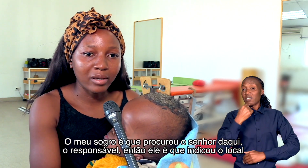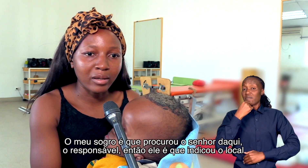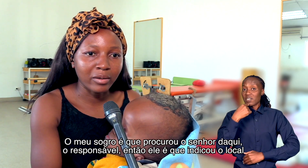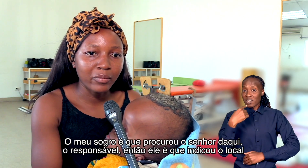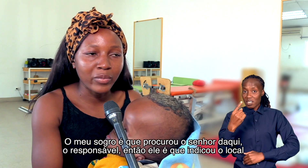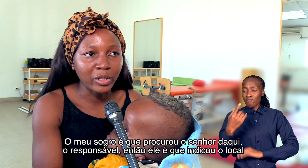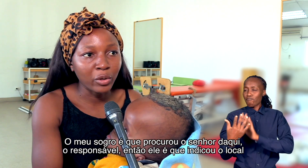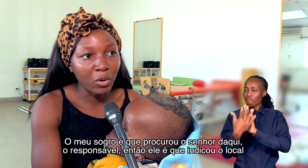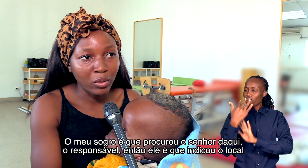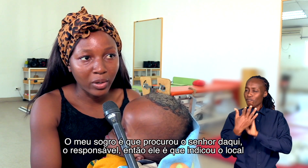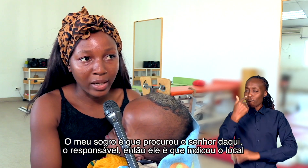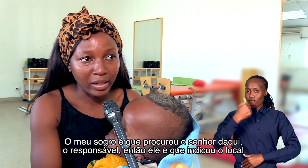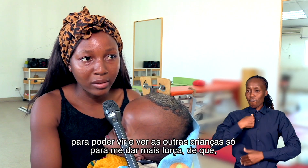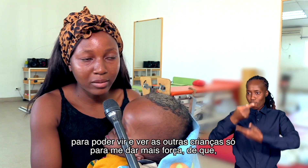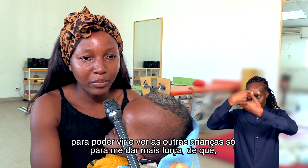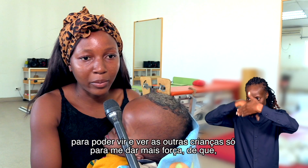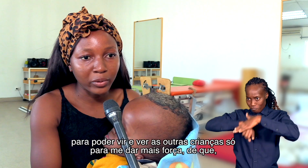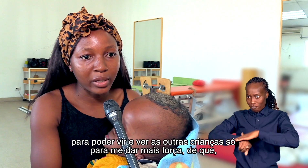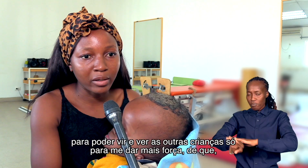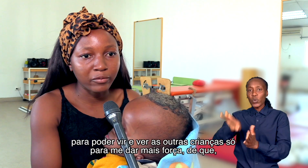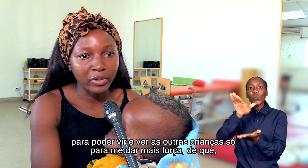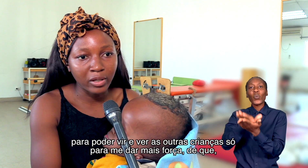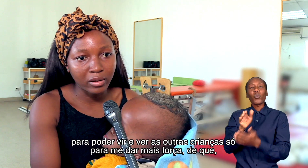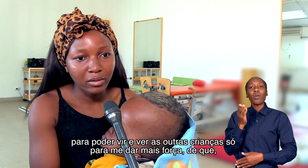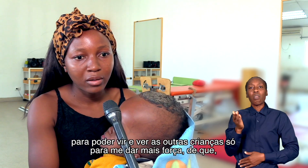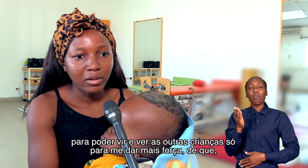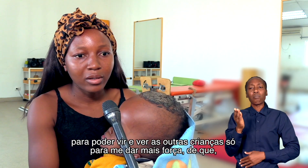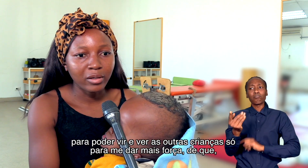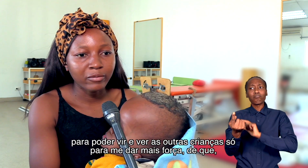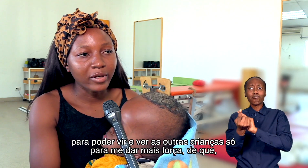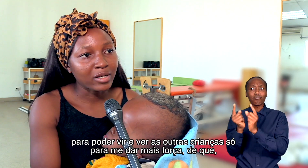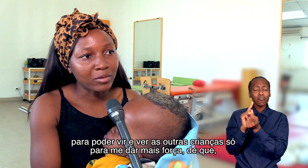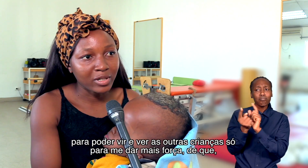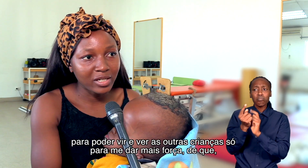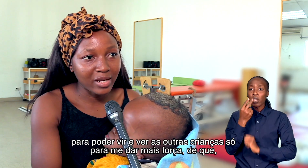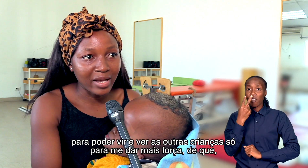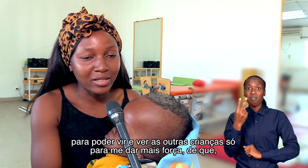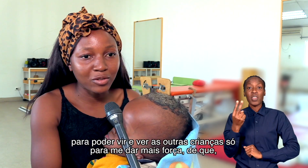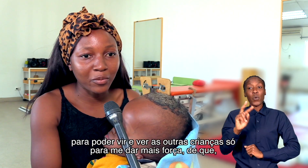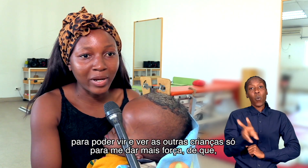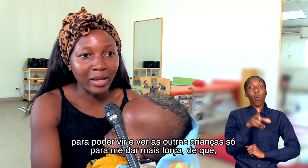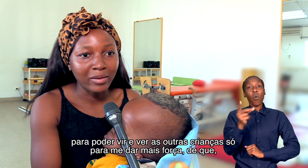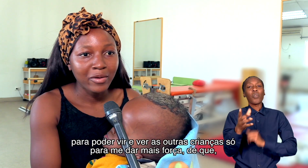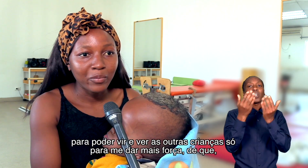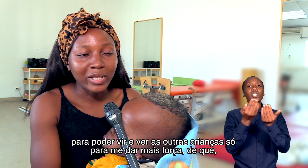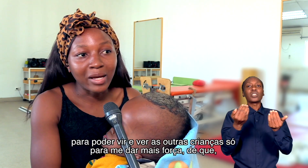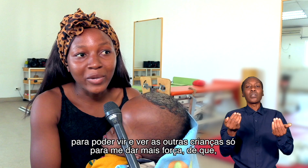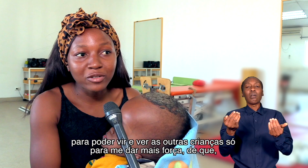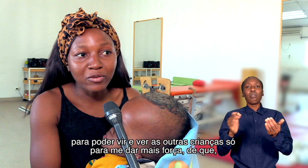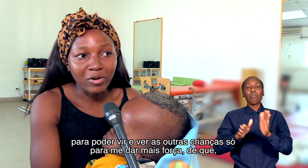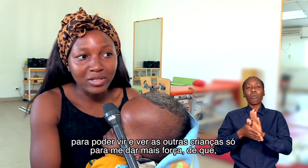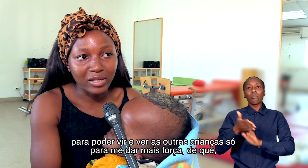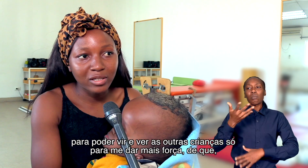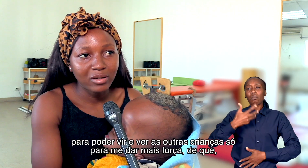ele é que me indicou o local para poder vir e ver as outras crianças, só para me dar